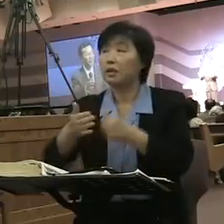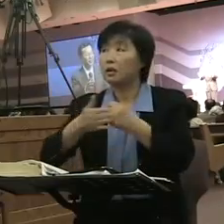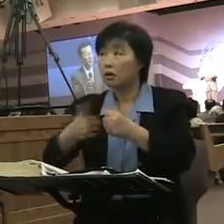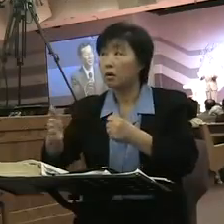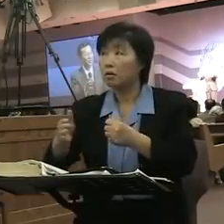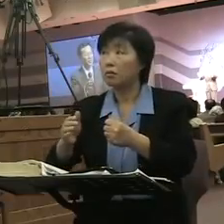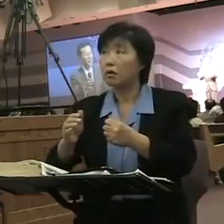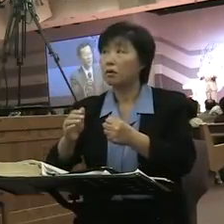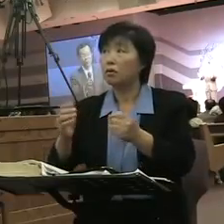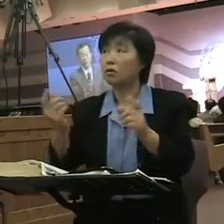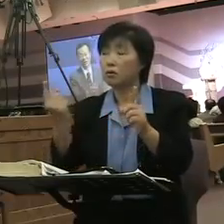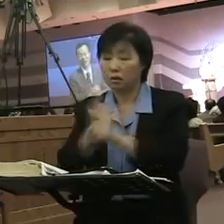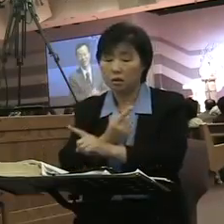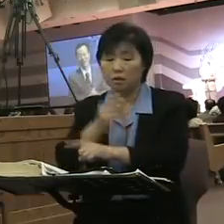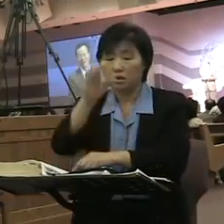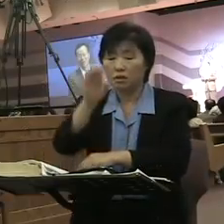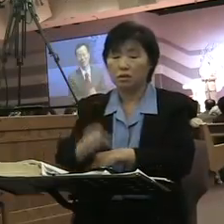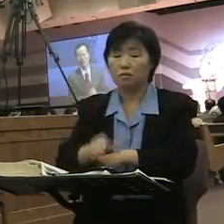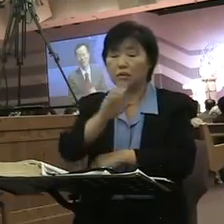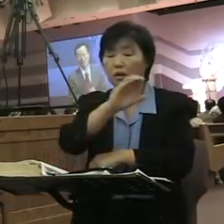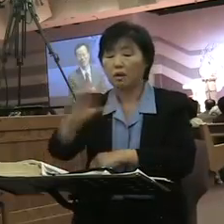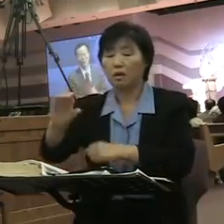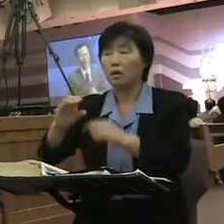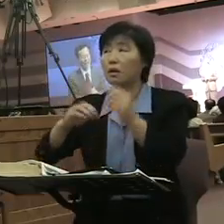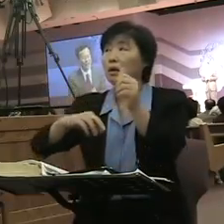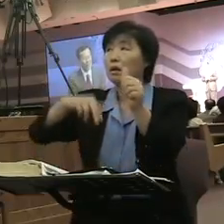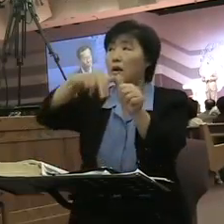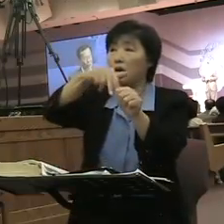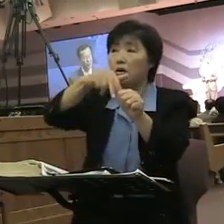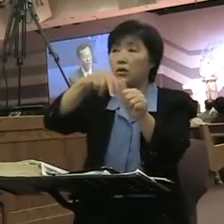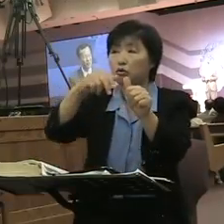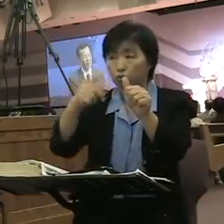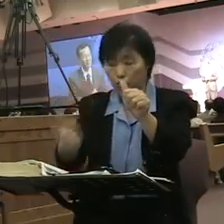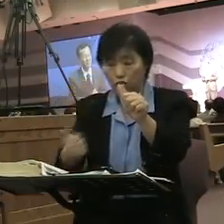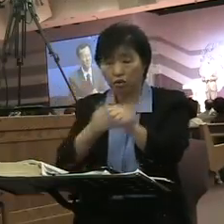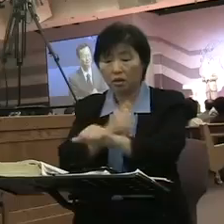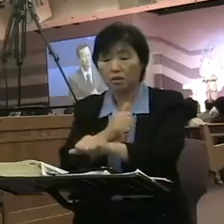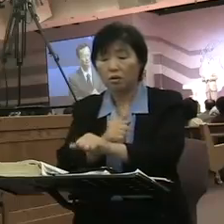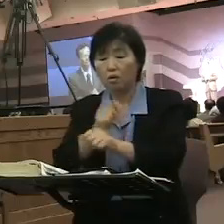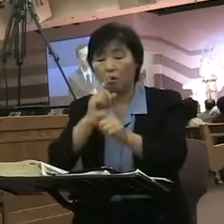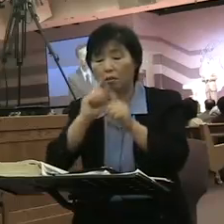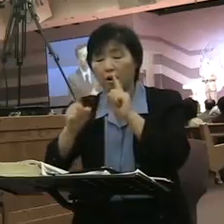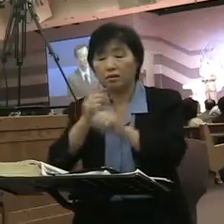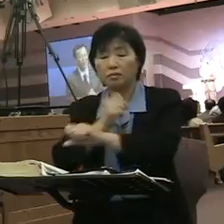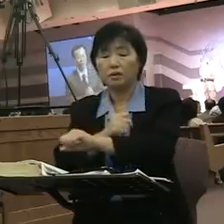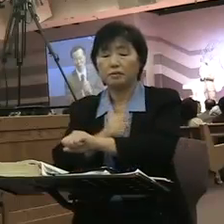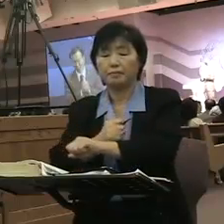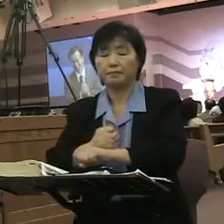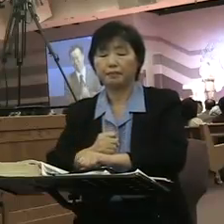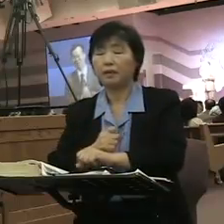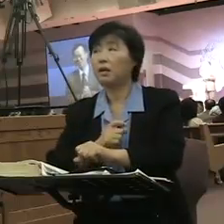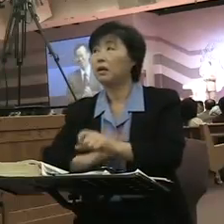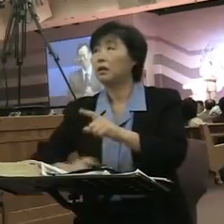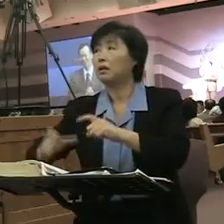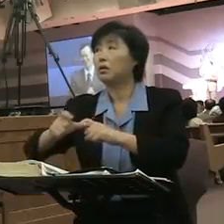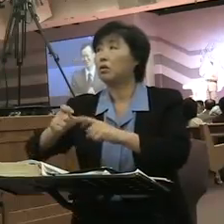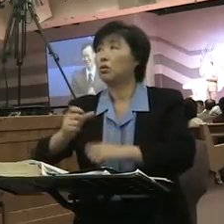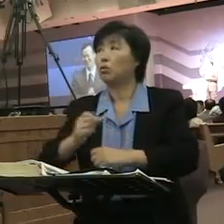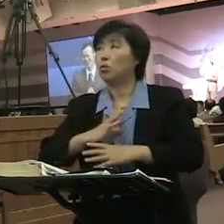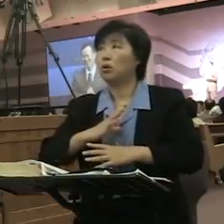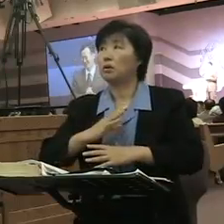그로하여금 대신 십자가에 달려 죽게 하신다고 말씀하십니다. 근데 더 놀라운